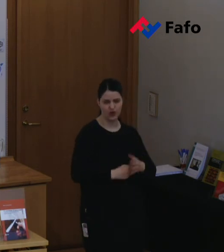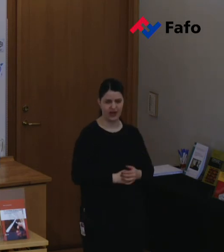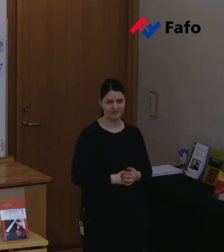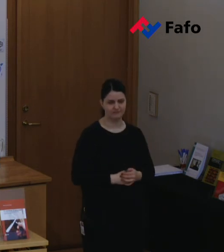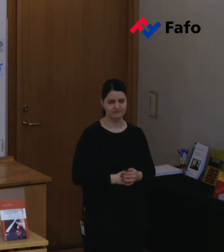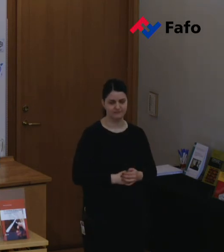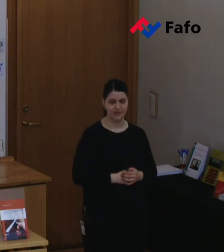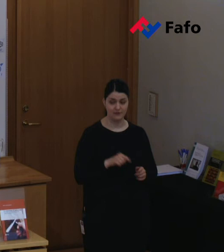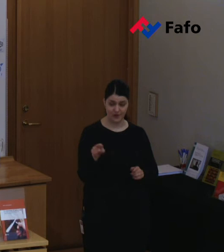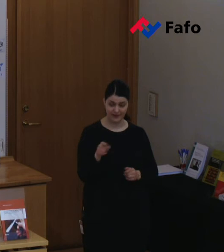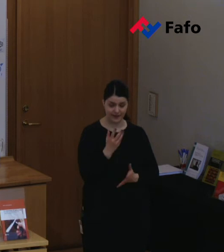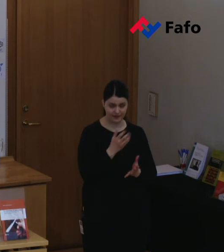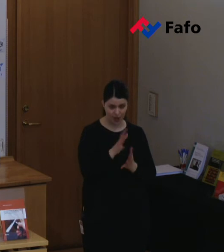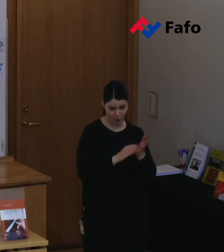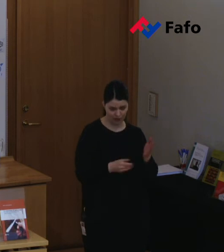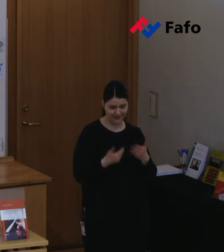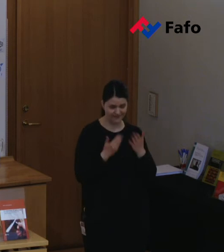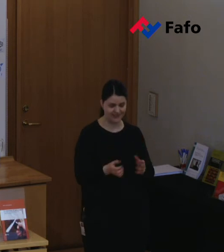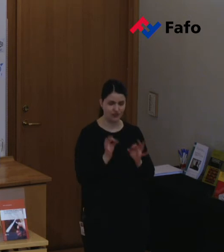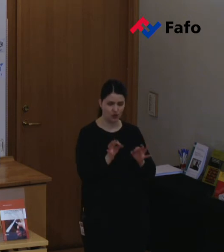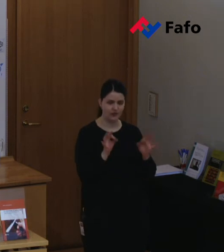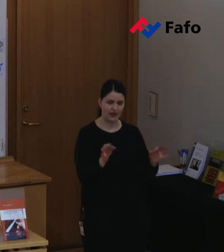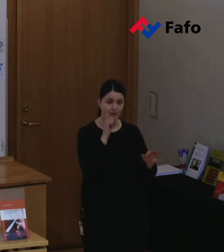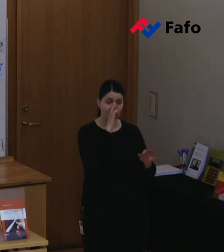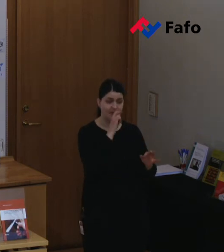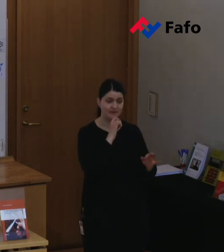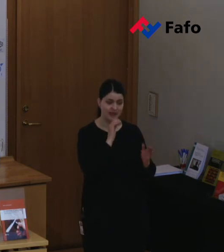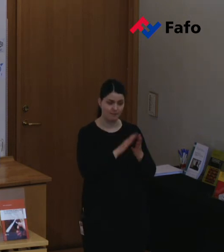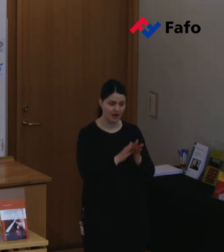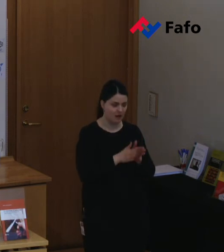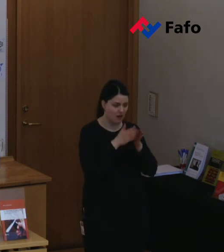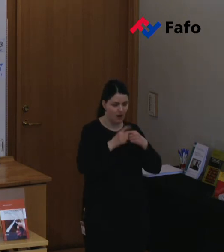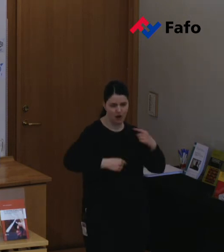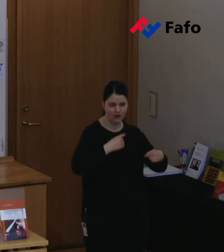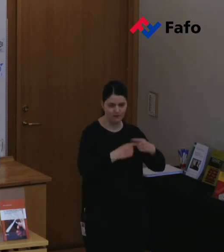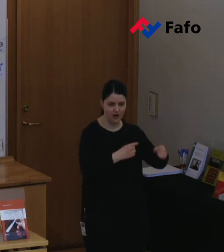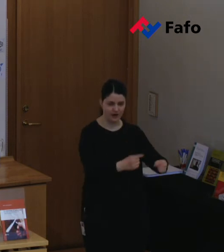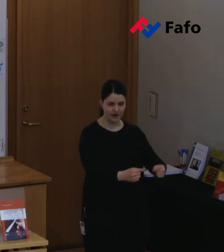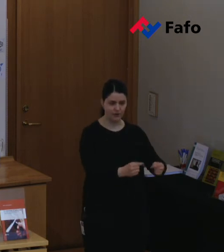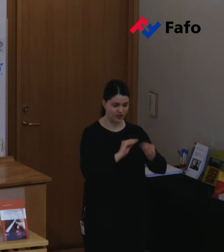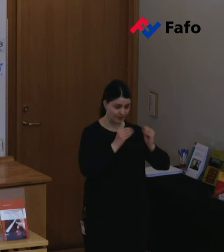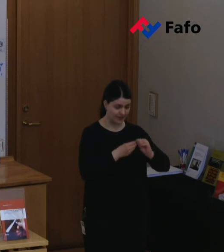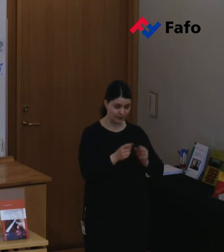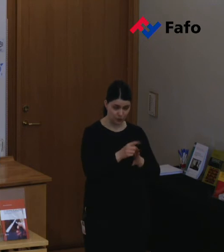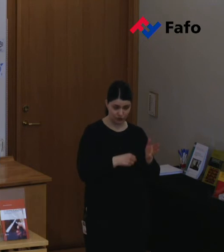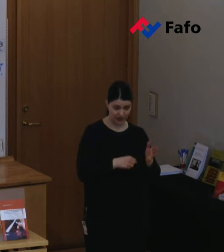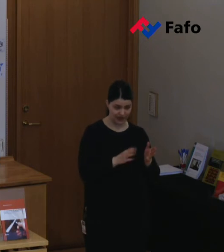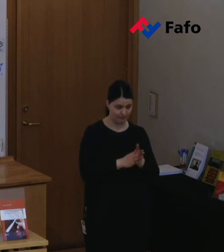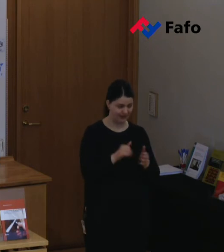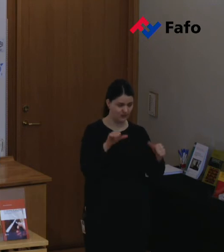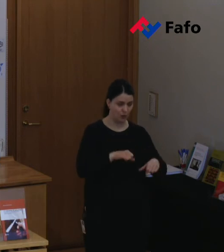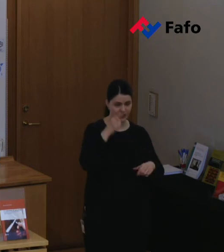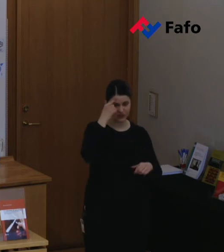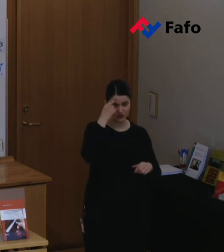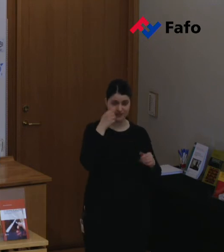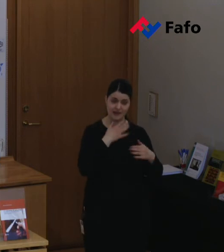denne evalueringsrapporten viser så tydelig, at mennesker med langvarige og sammensatte utfordringer, med dårlig psykisk